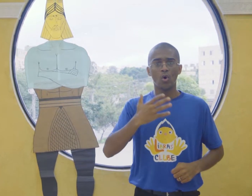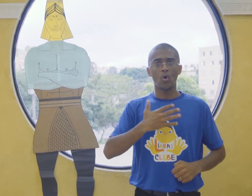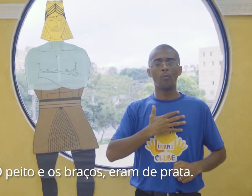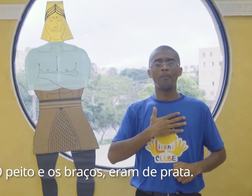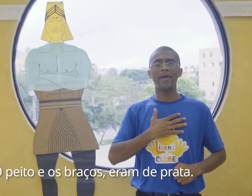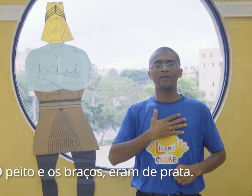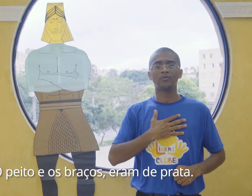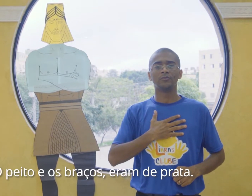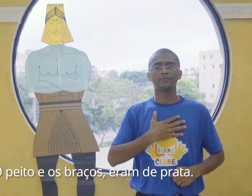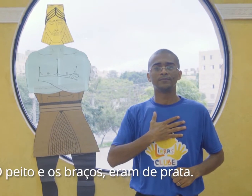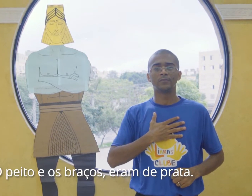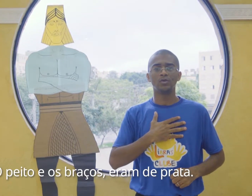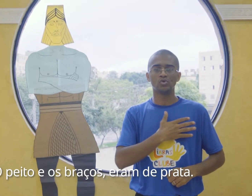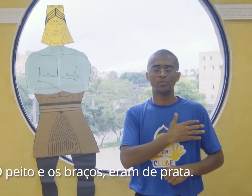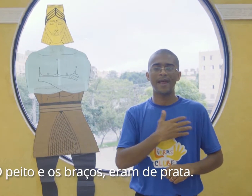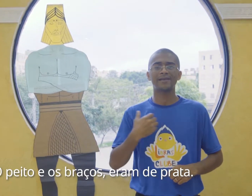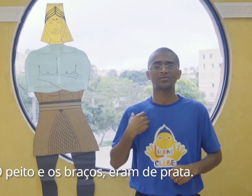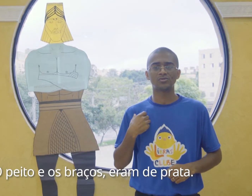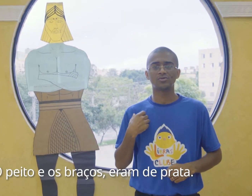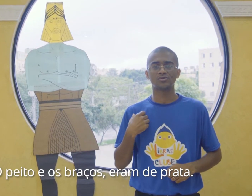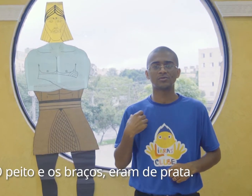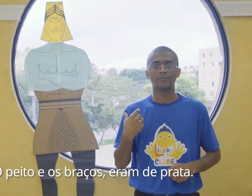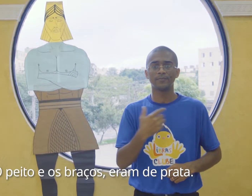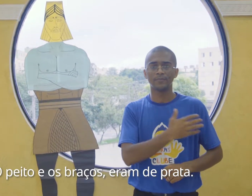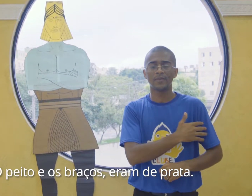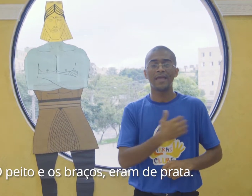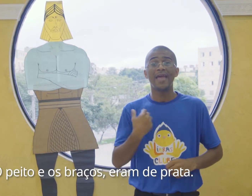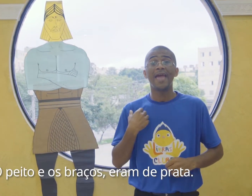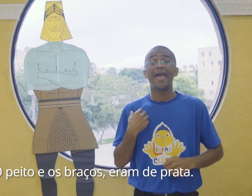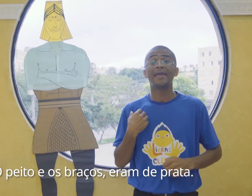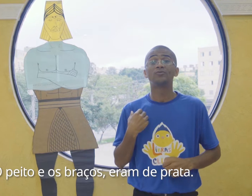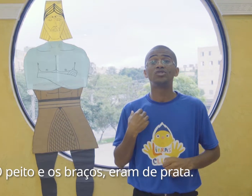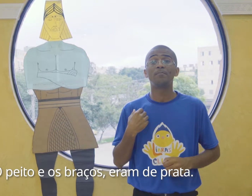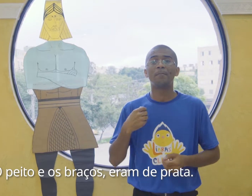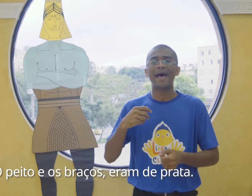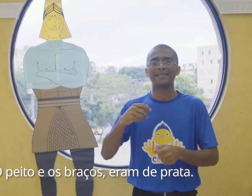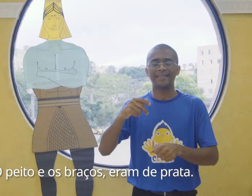o peito e os braços eram de prata,